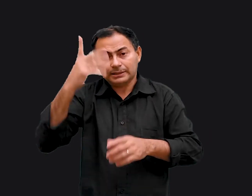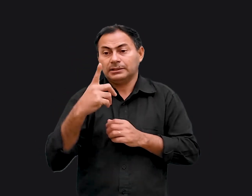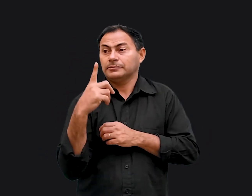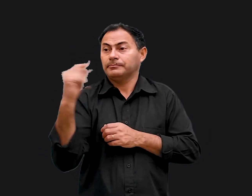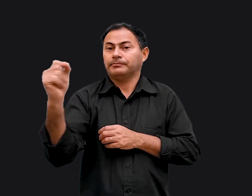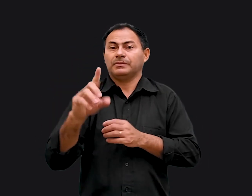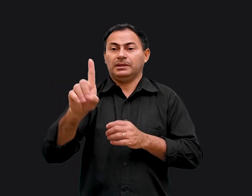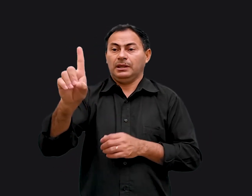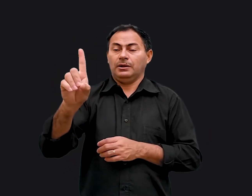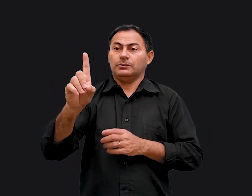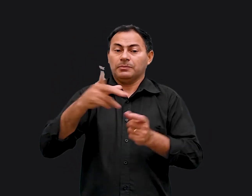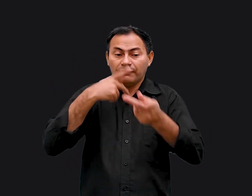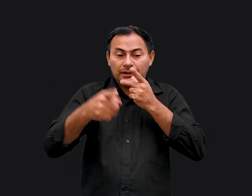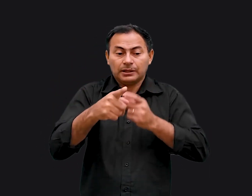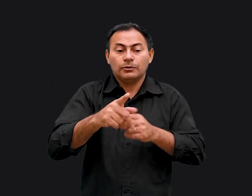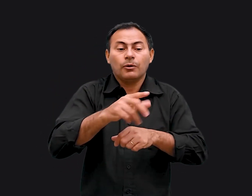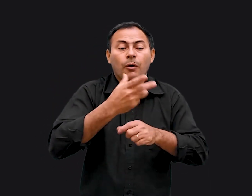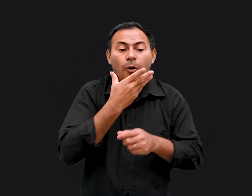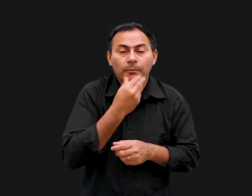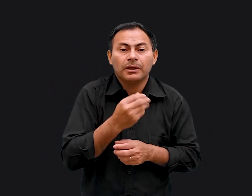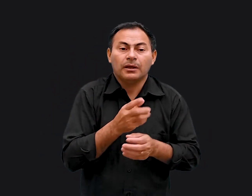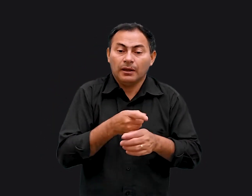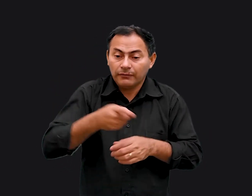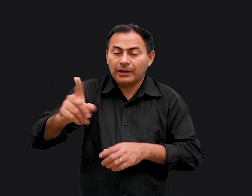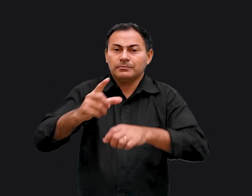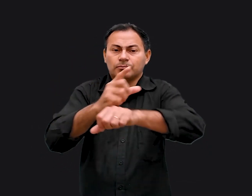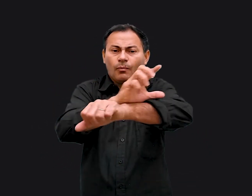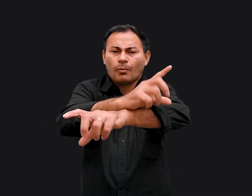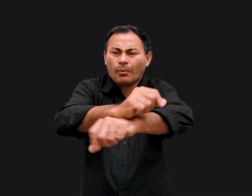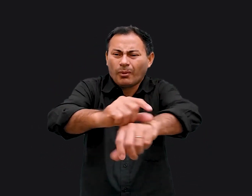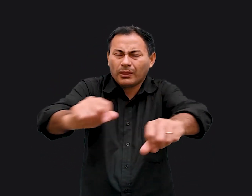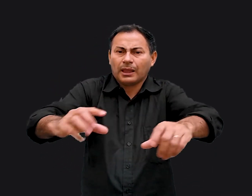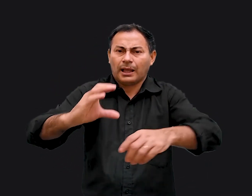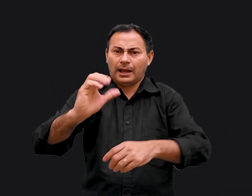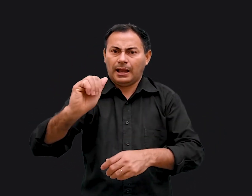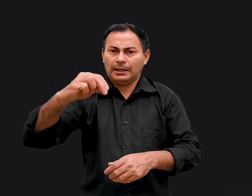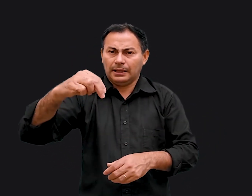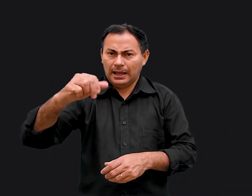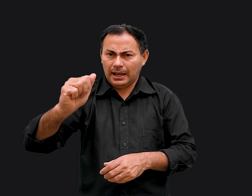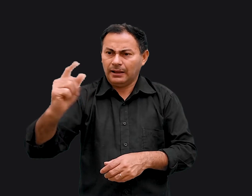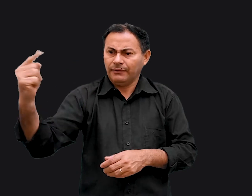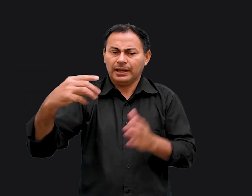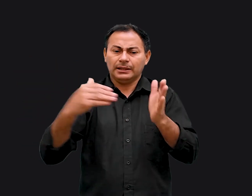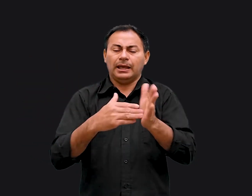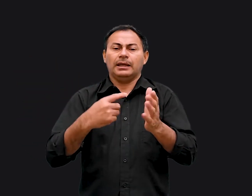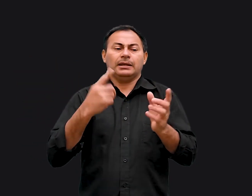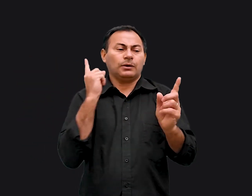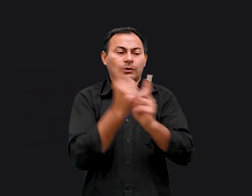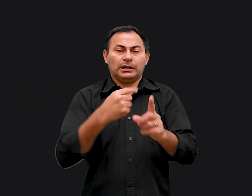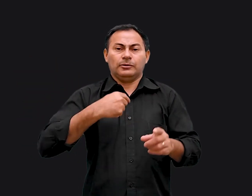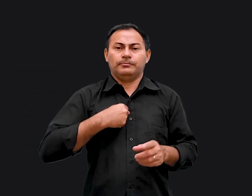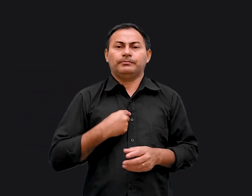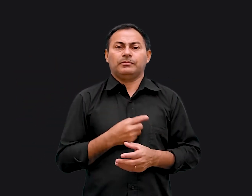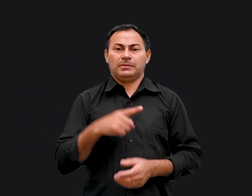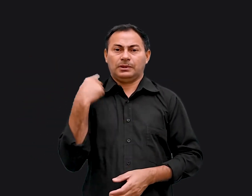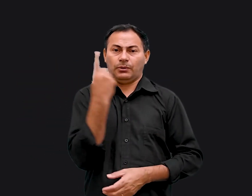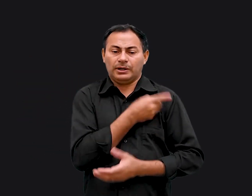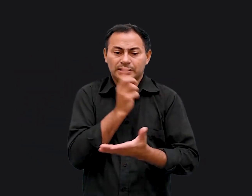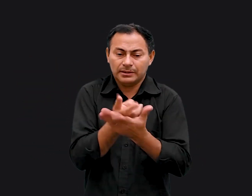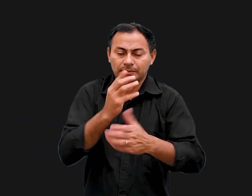partir. Deus estava dizendo àquele homem, parta para o deserto de Canaã, venha até mim. Nós sempre queremos ser chamados